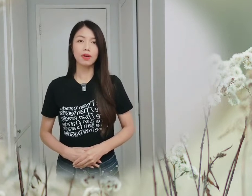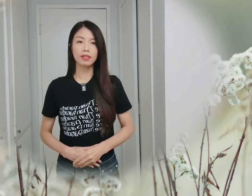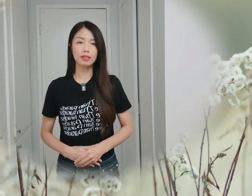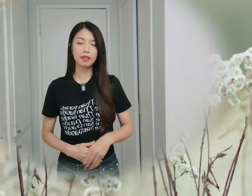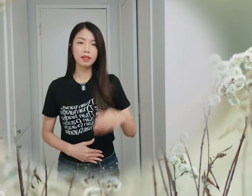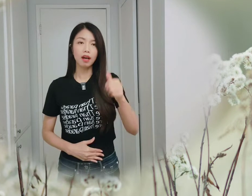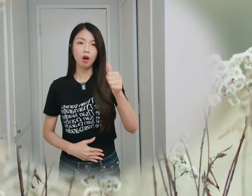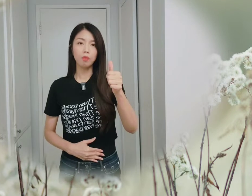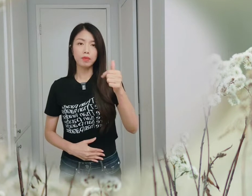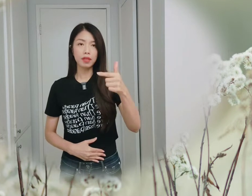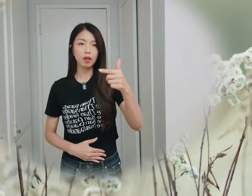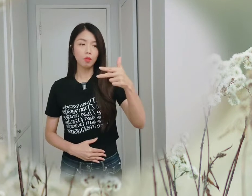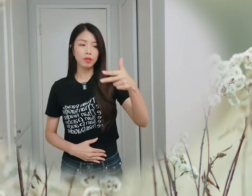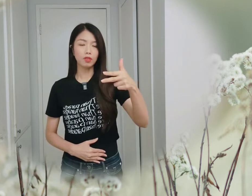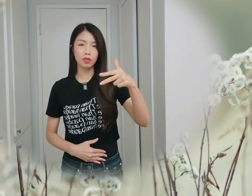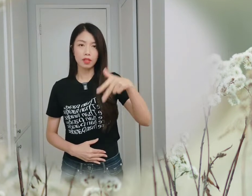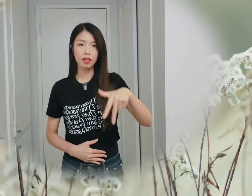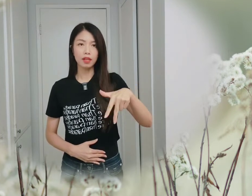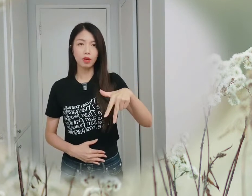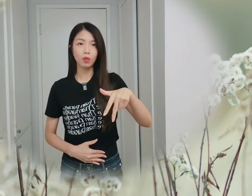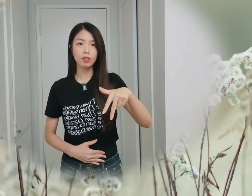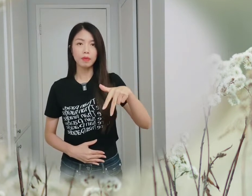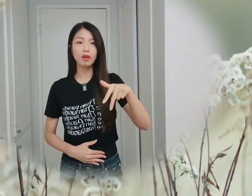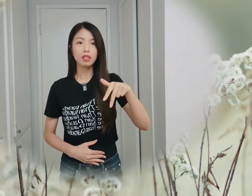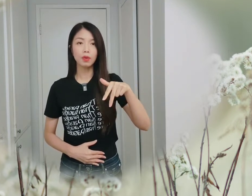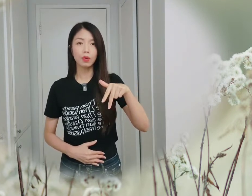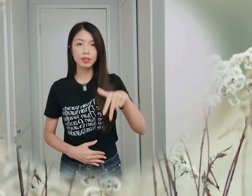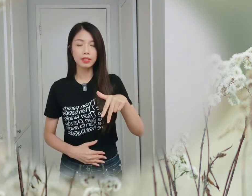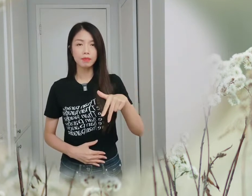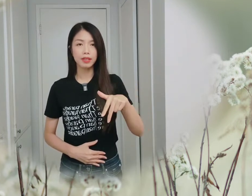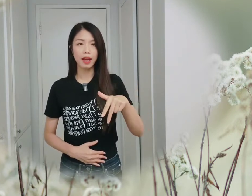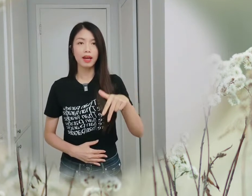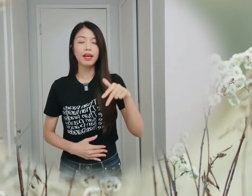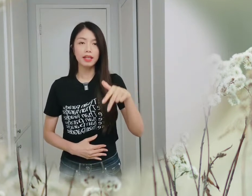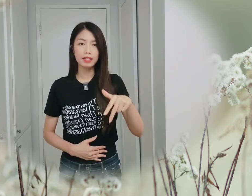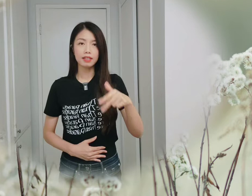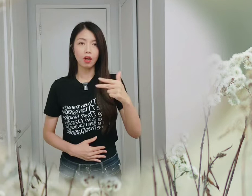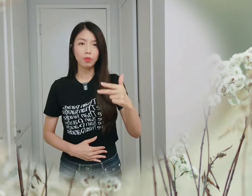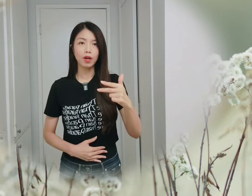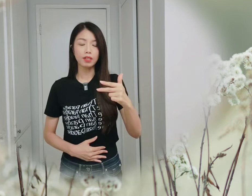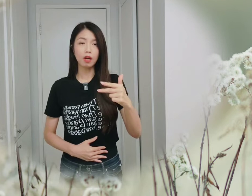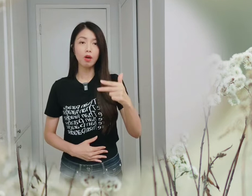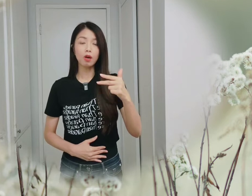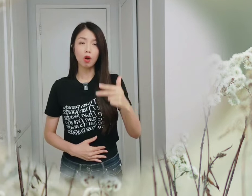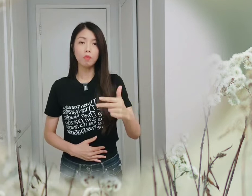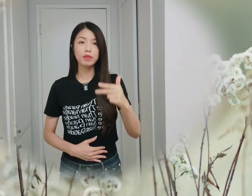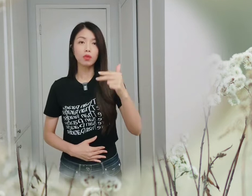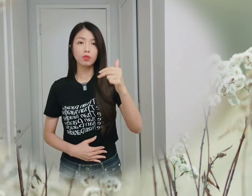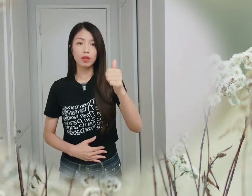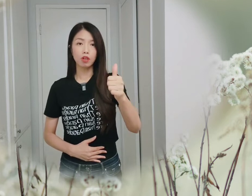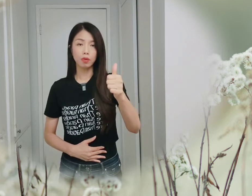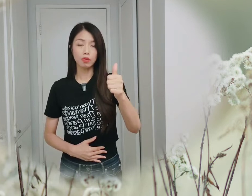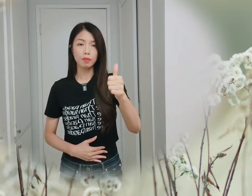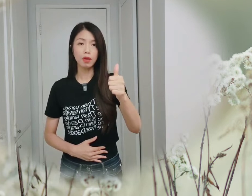되는데요. 지화 지읒은 엄지, 검지, 중지를 이렇게 놓으시면 지화로 지읒입니다. 이 지읒을 옆으로 하셔서